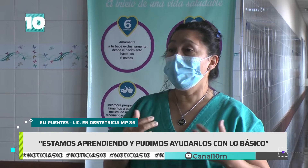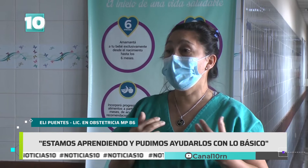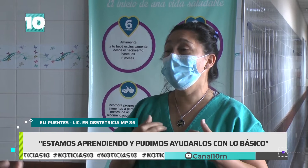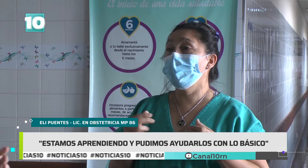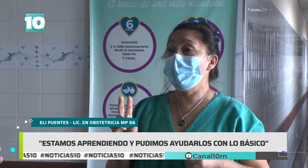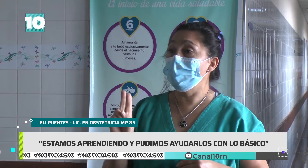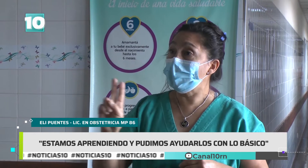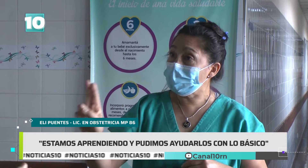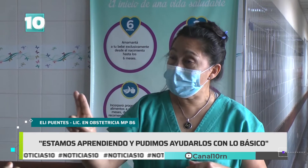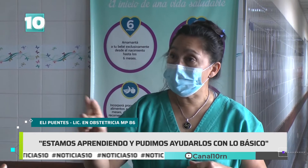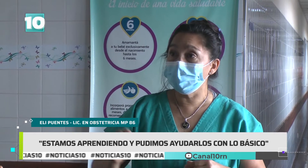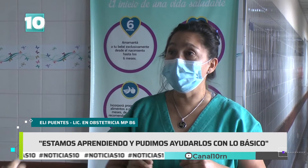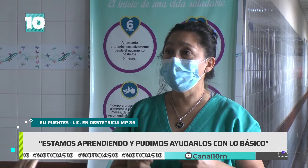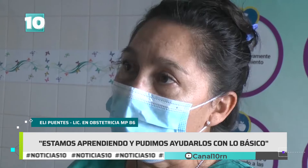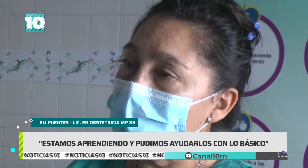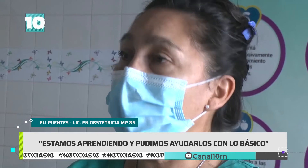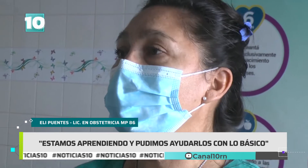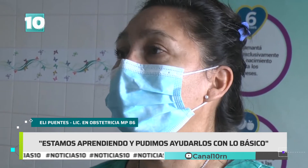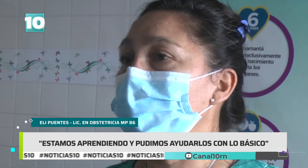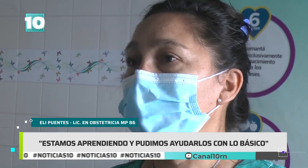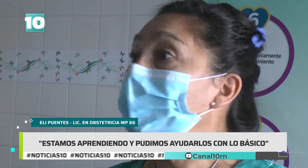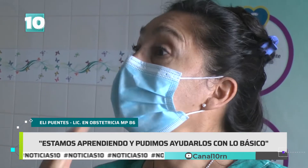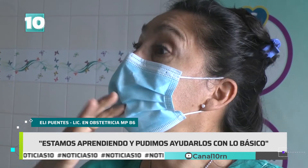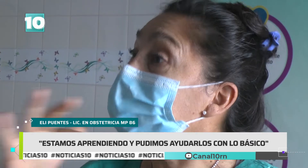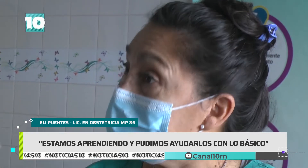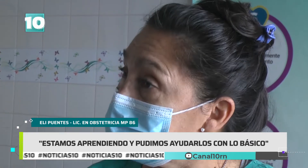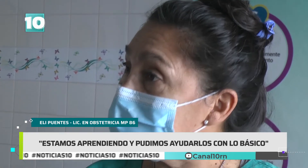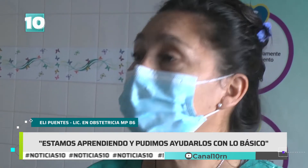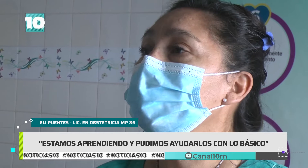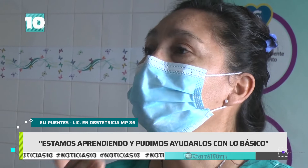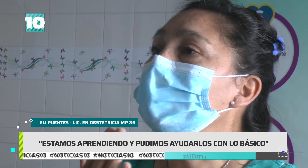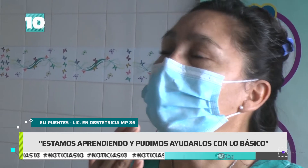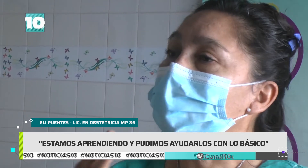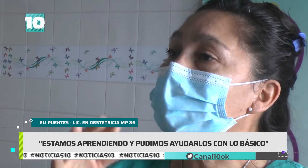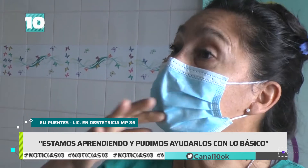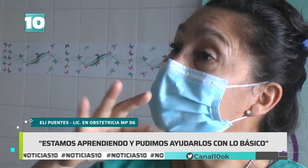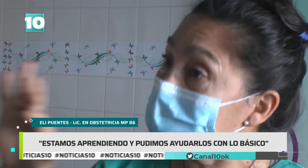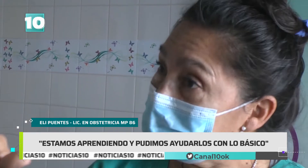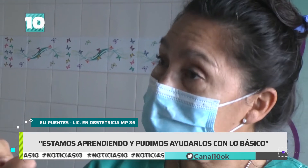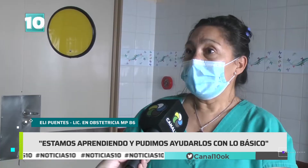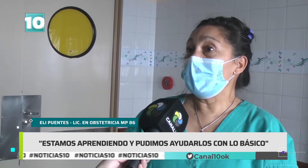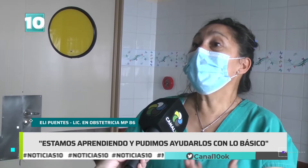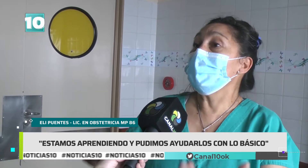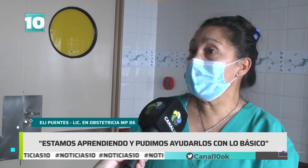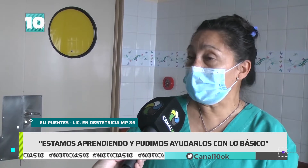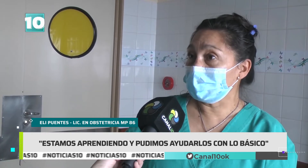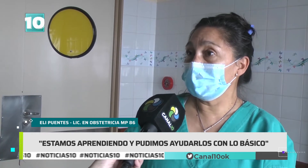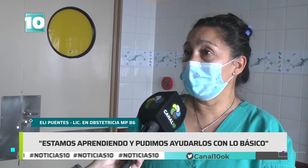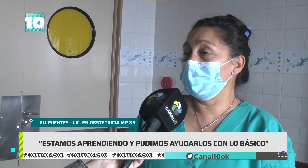pudieran sentir acompañados. Eso es lo que hace la diferencia porque uno habla de atención respetuosa, de incluir. Y